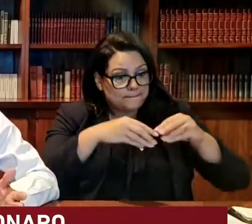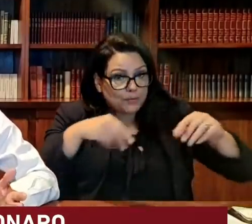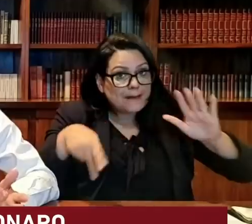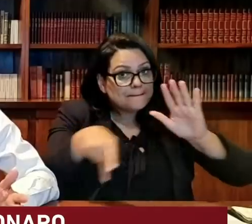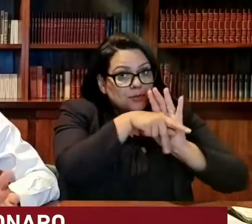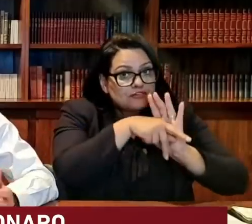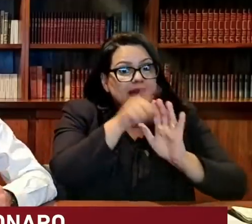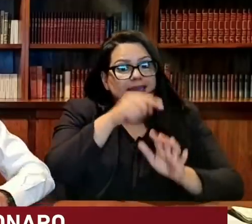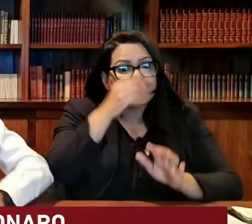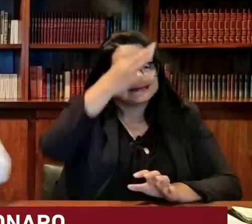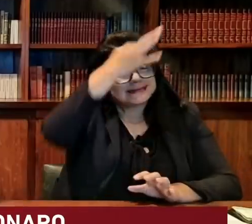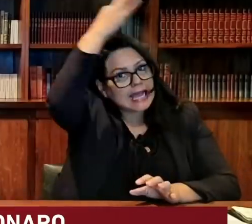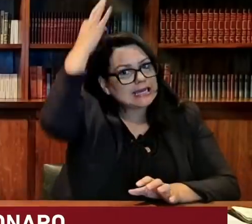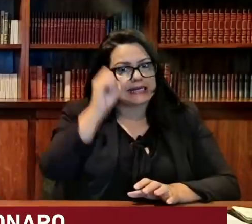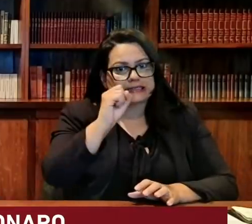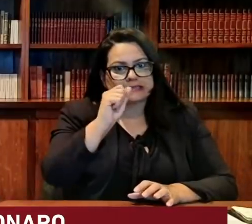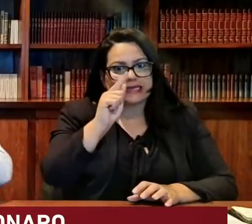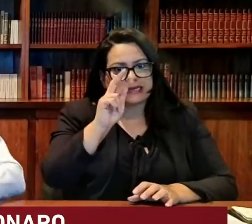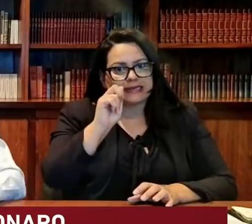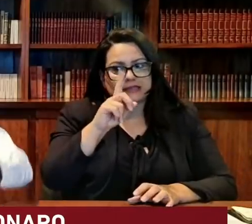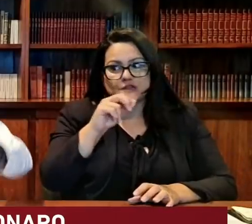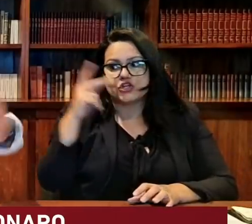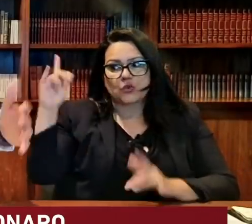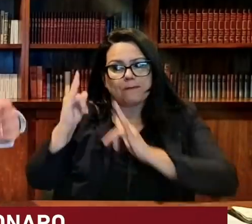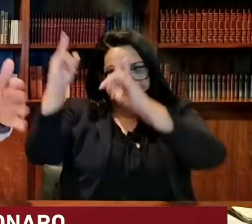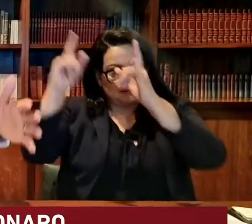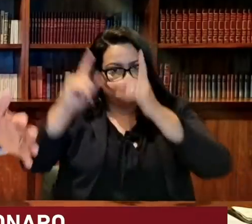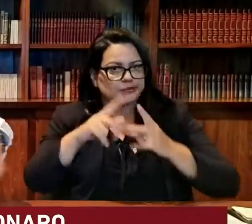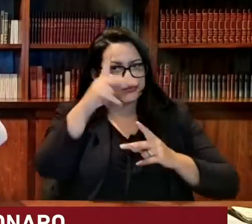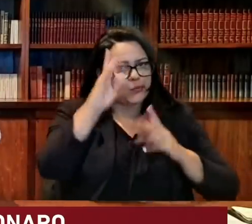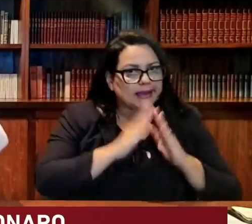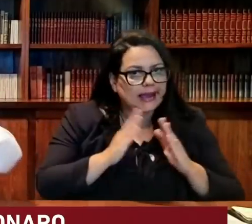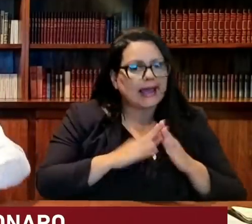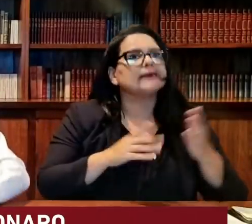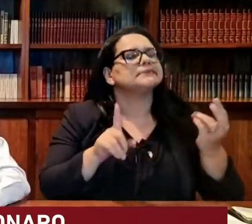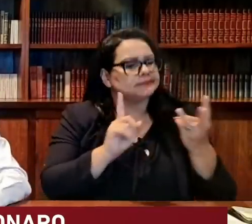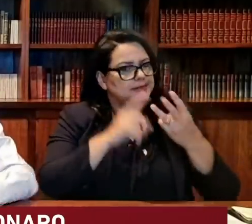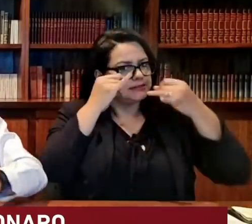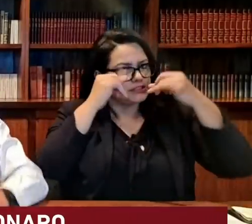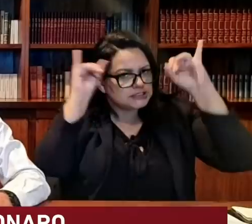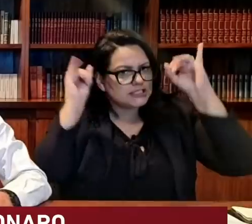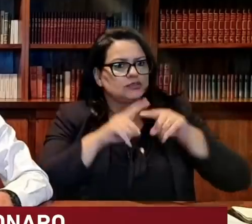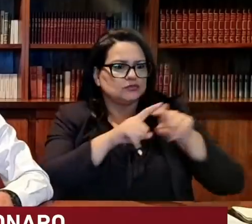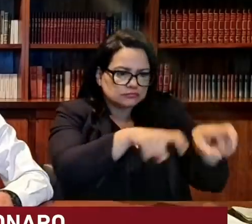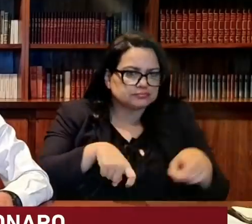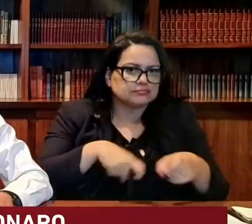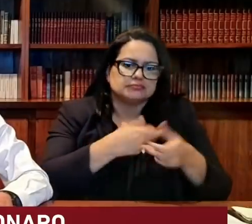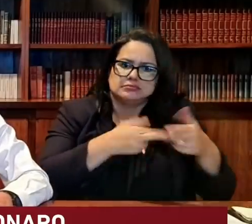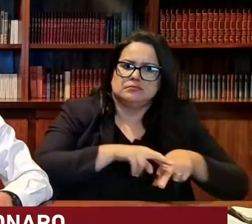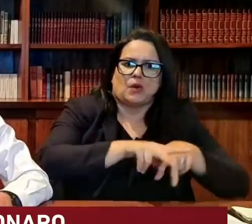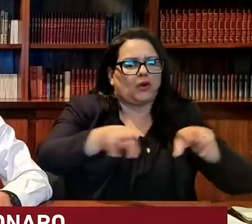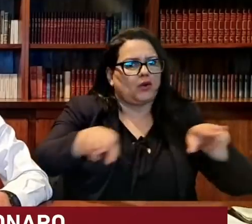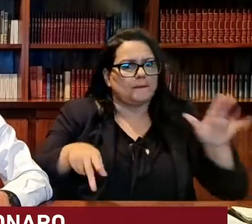a propriedade privada é sagrada. Não é apenas o teu apartamento, a minha casa, mas é o teu sítio, tua fazenda, tá?